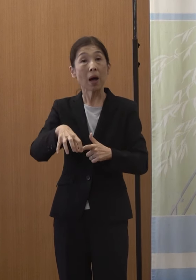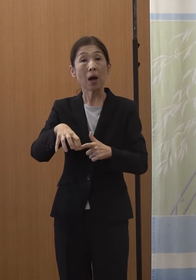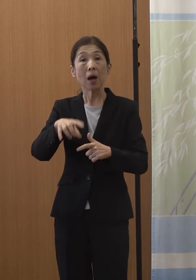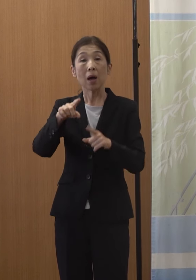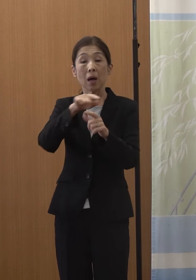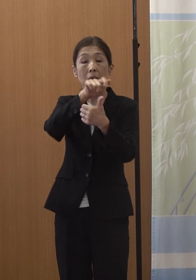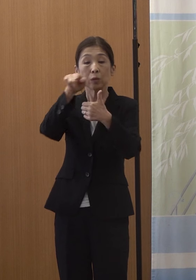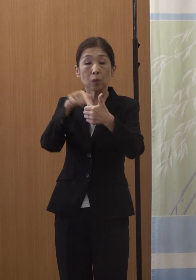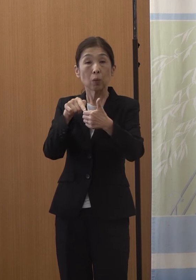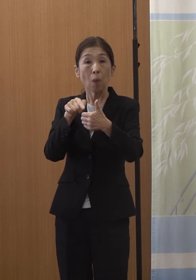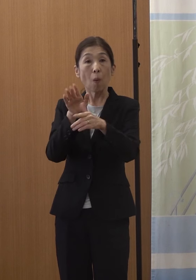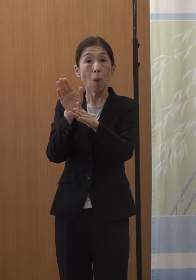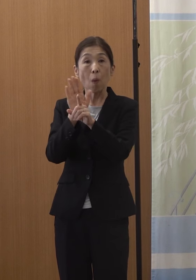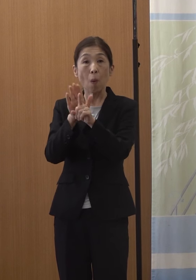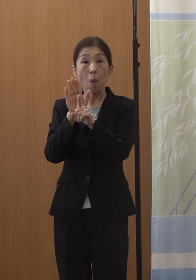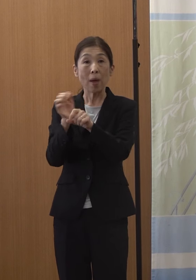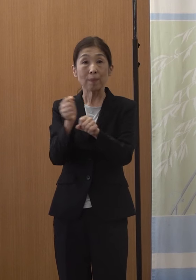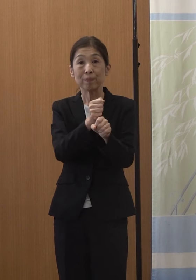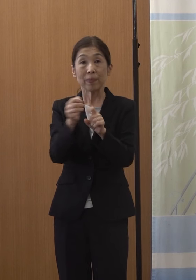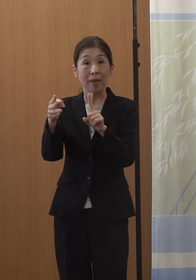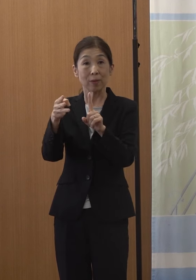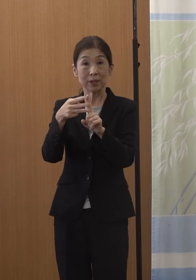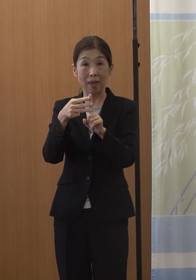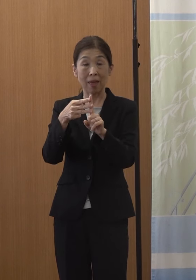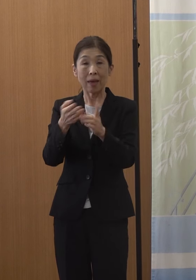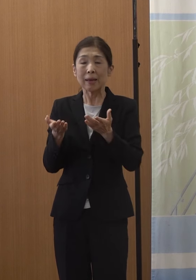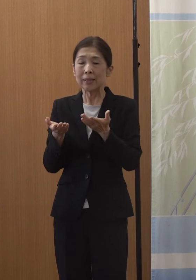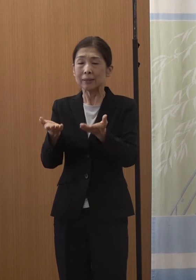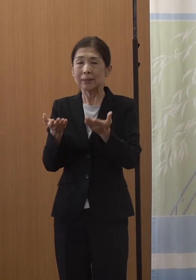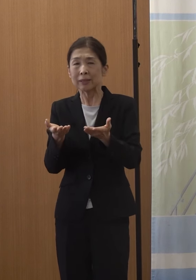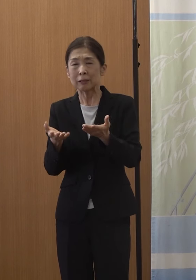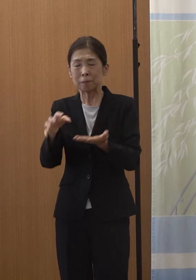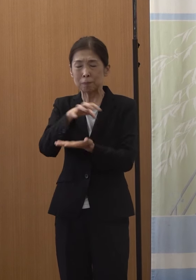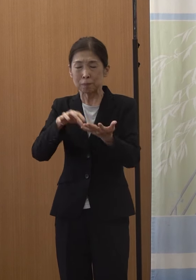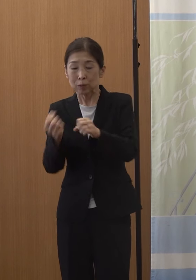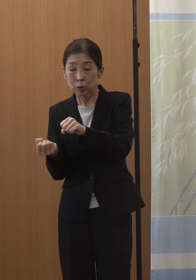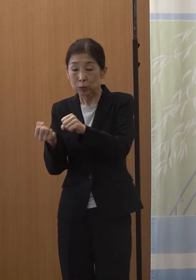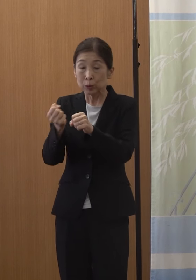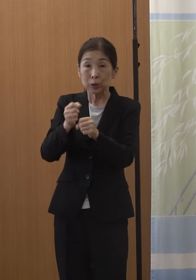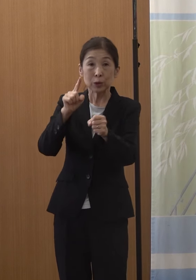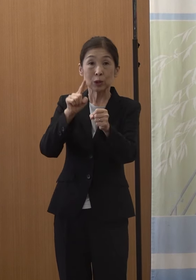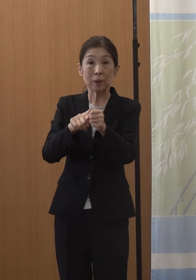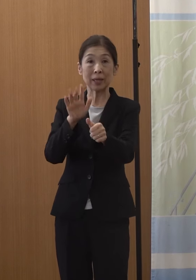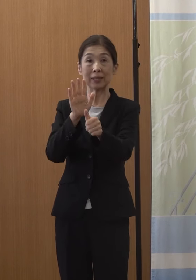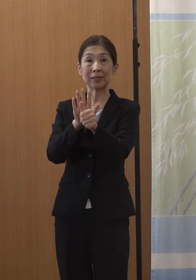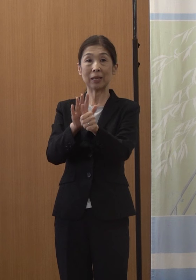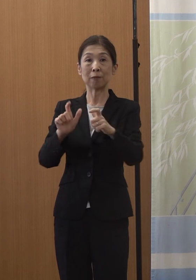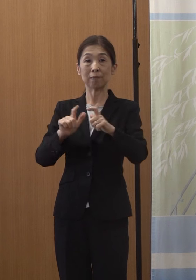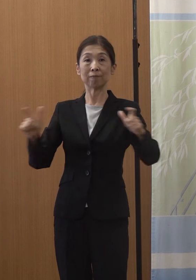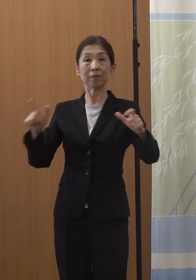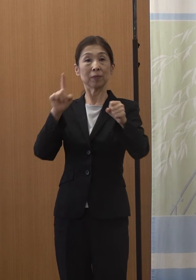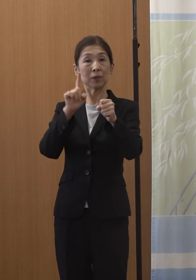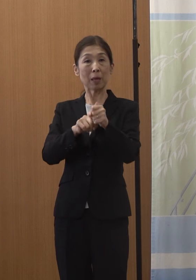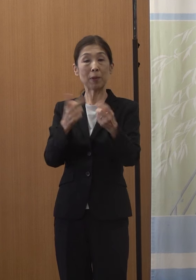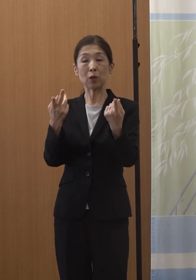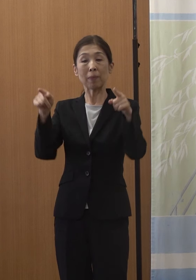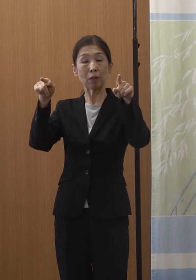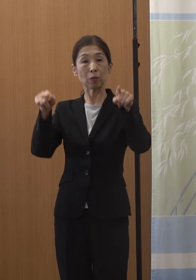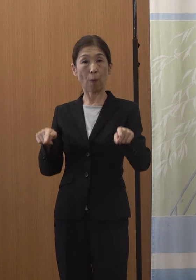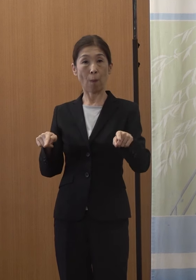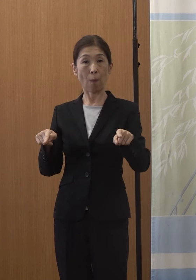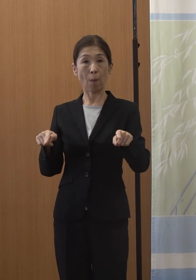デーと銘打って、能登半島地震からの復旧復興に向けた支援の輪を広げるためのイベントを実施するものです